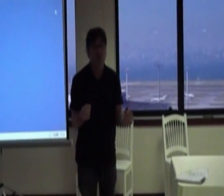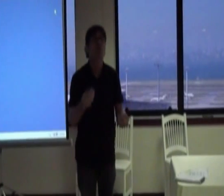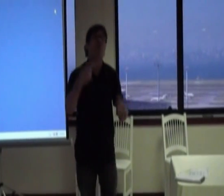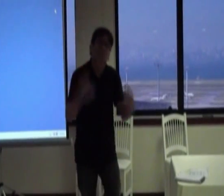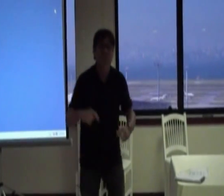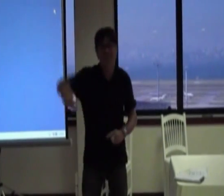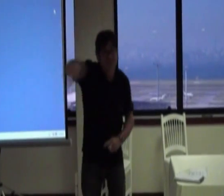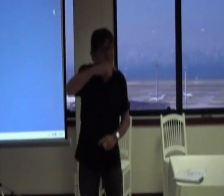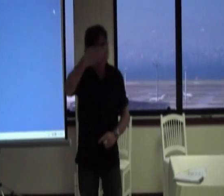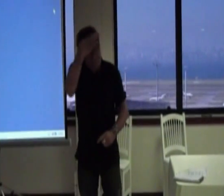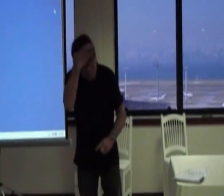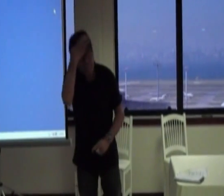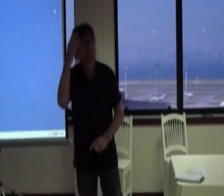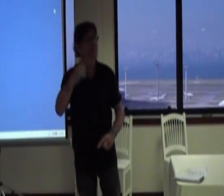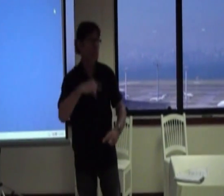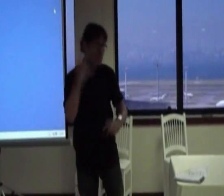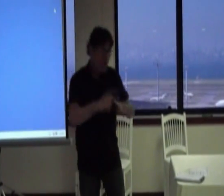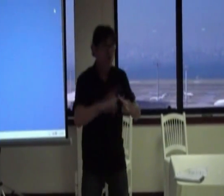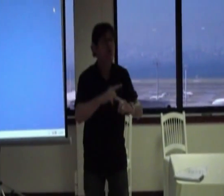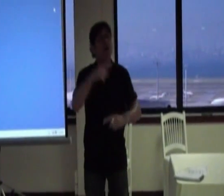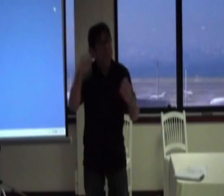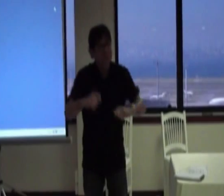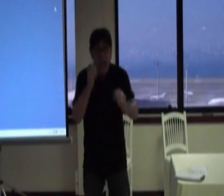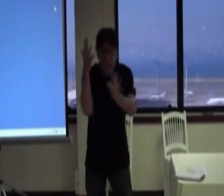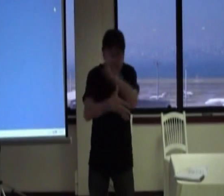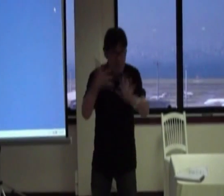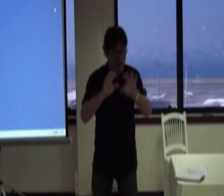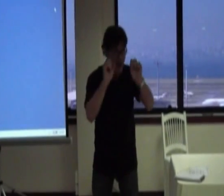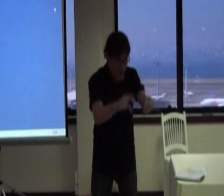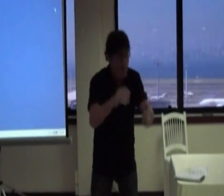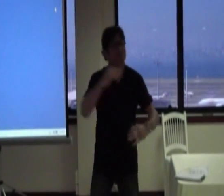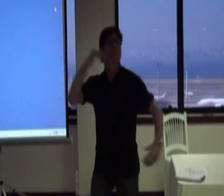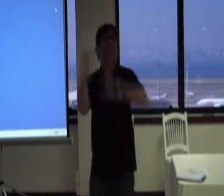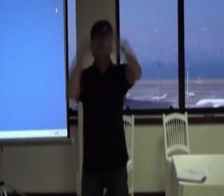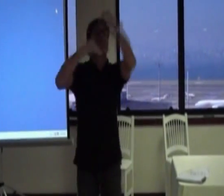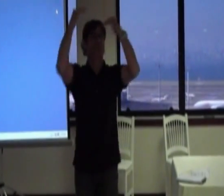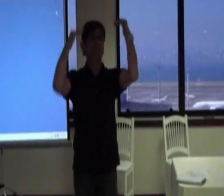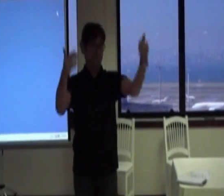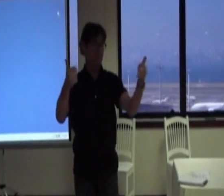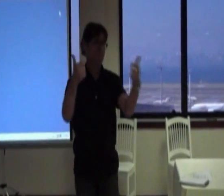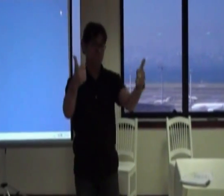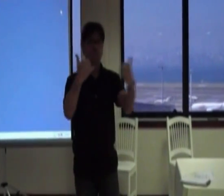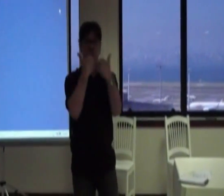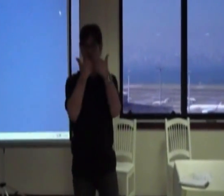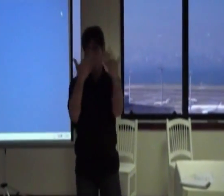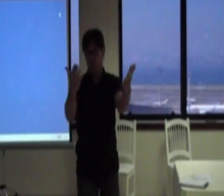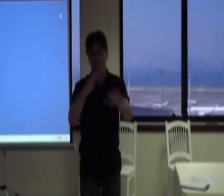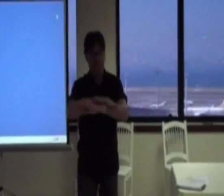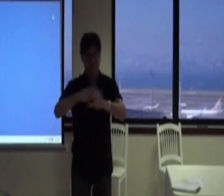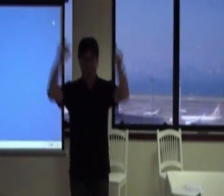maneira mais clara e muito mais fácil para esses surdos. Porque é preciso que a língua de sinais ela possa ser desenvolvida em primeiro